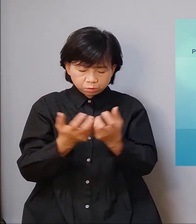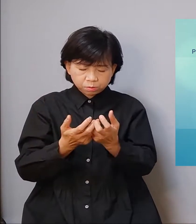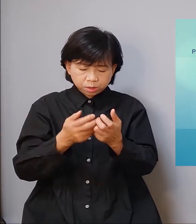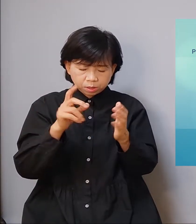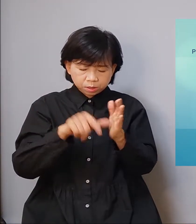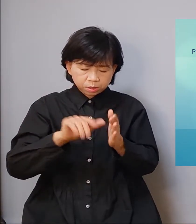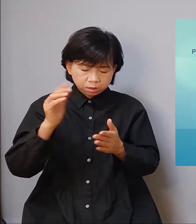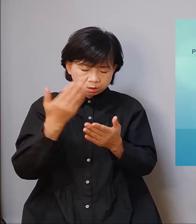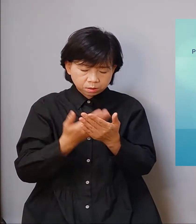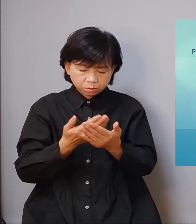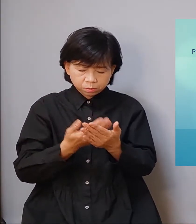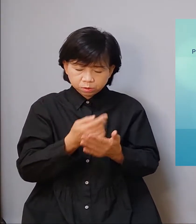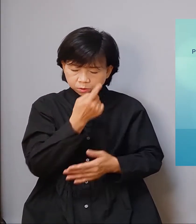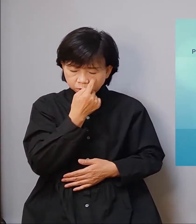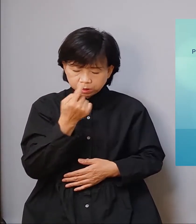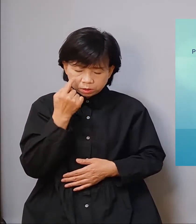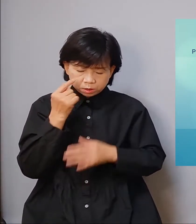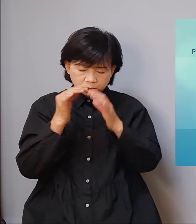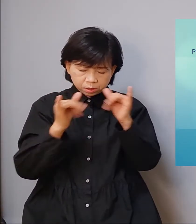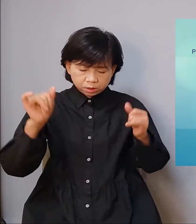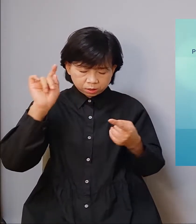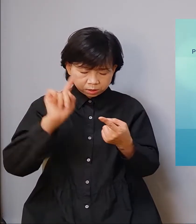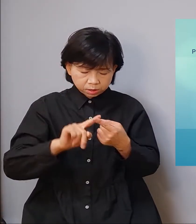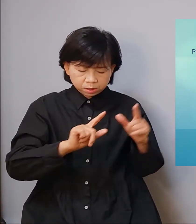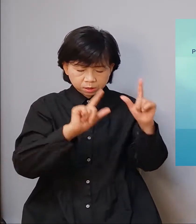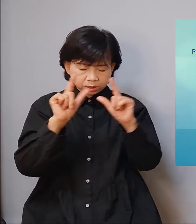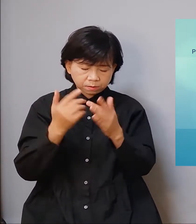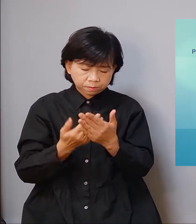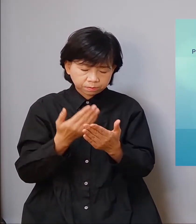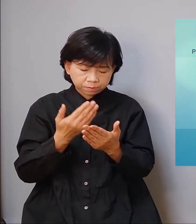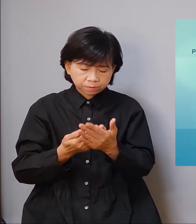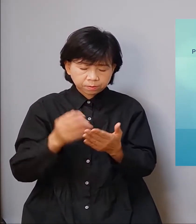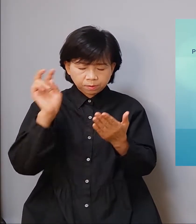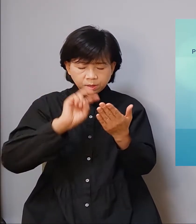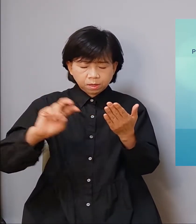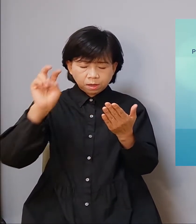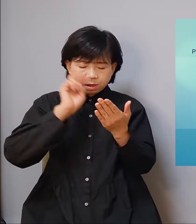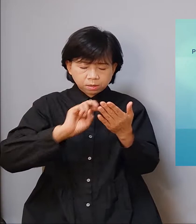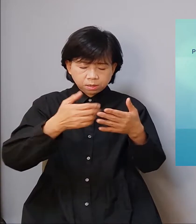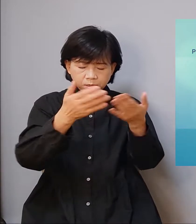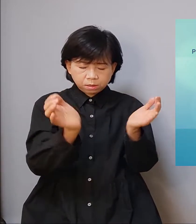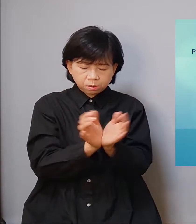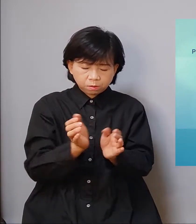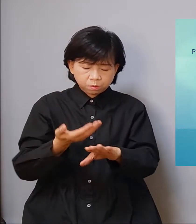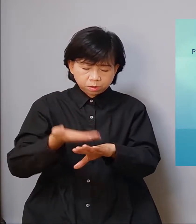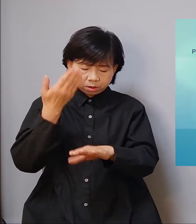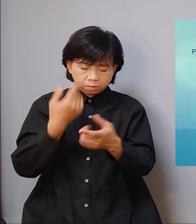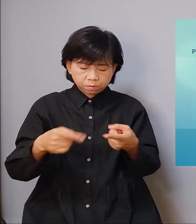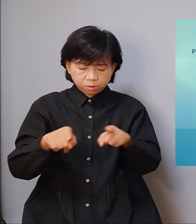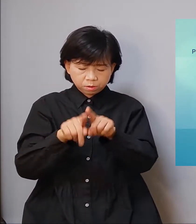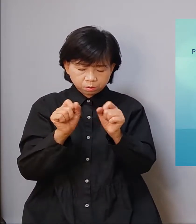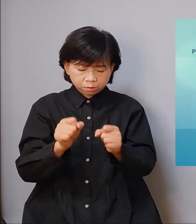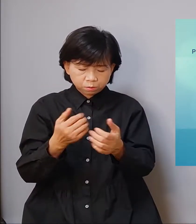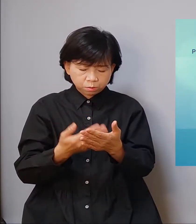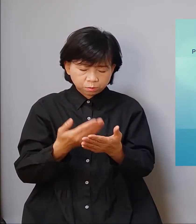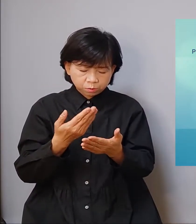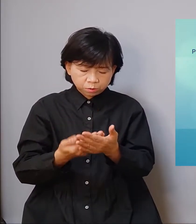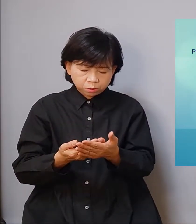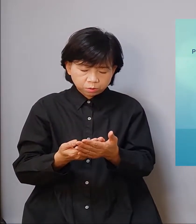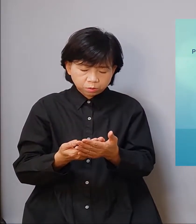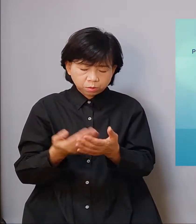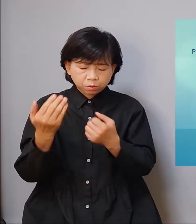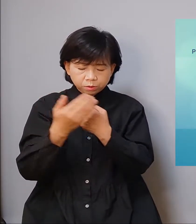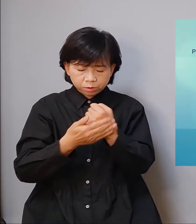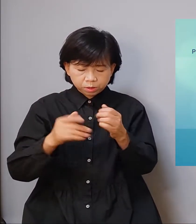증인으로 살아가게 하시옵소서. 찬양으로 영광 돌리는 찬양대회 위에 함께해 주셔서 우리 모두가